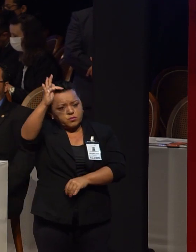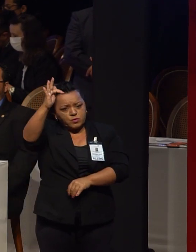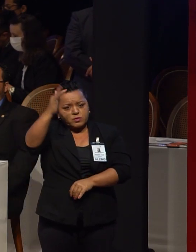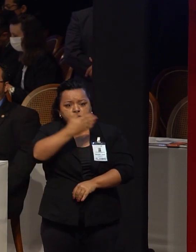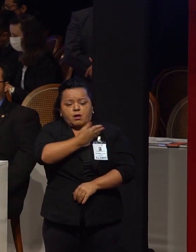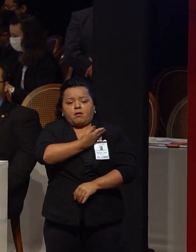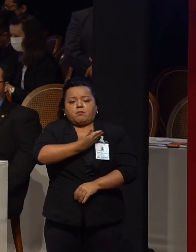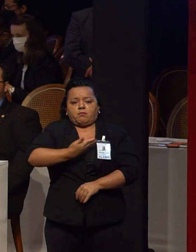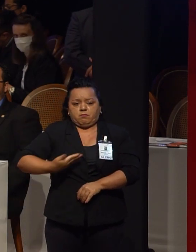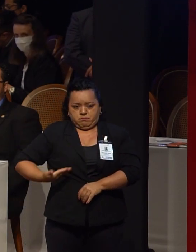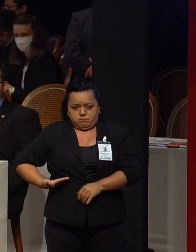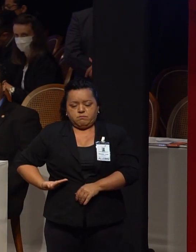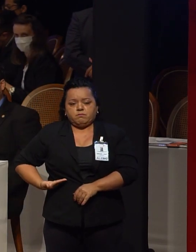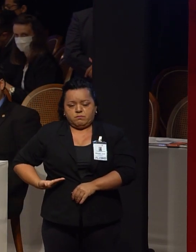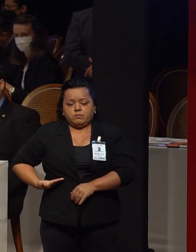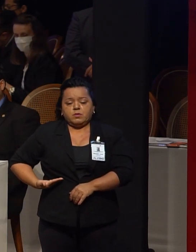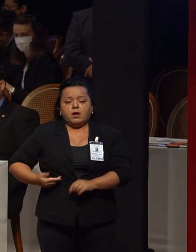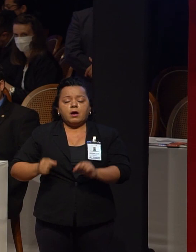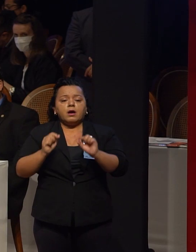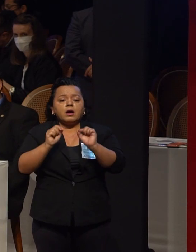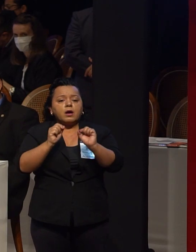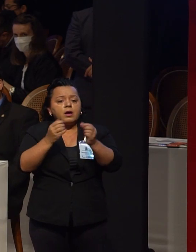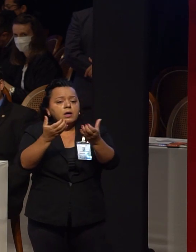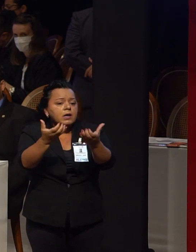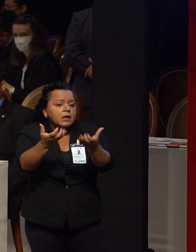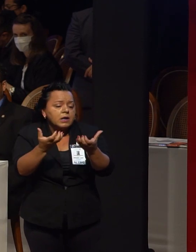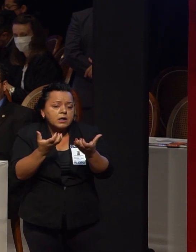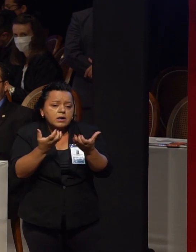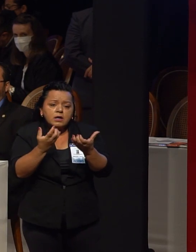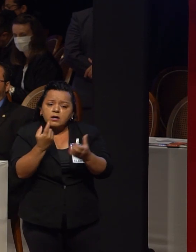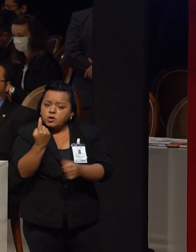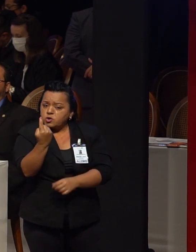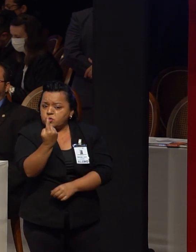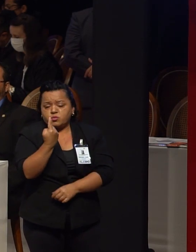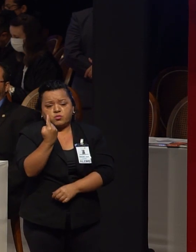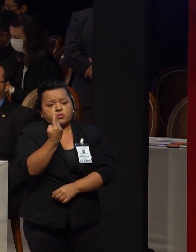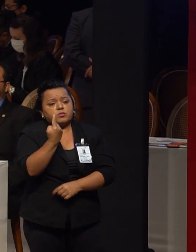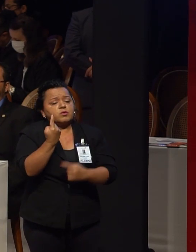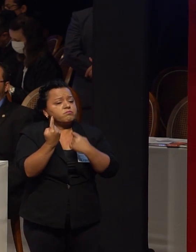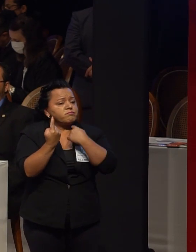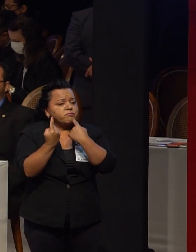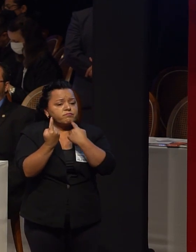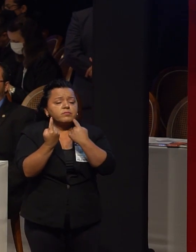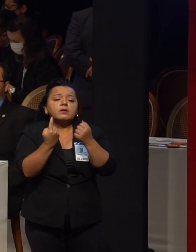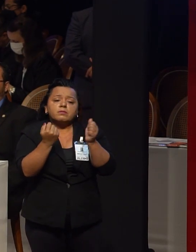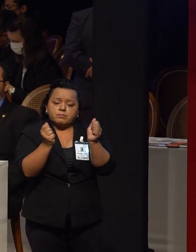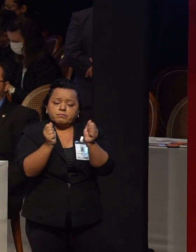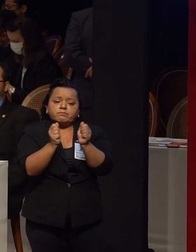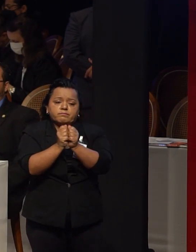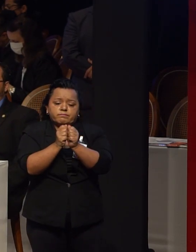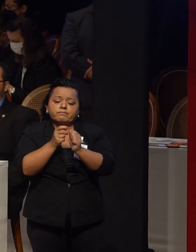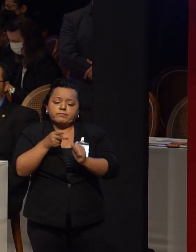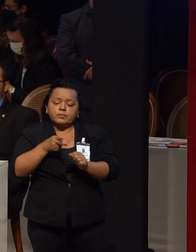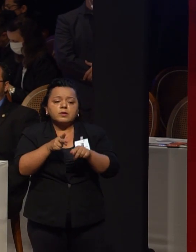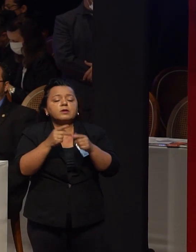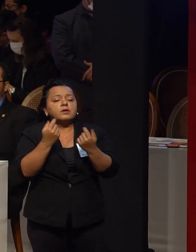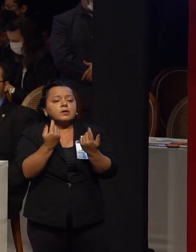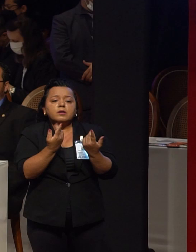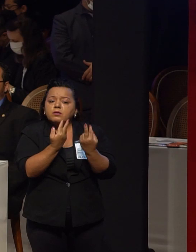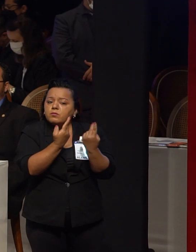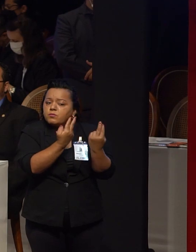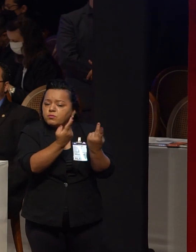governadora, ele, por mais que queira, ele não anda sozinho. Ele sempre tem que andar com várias